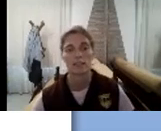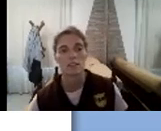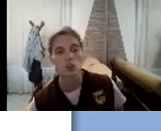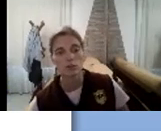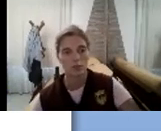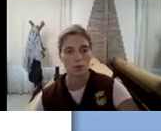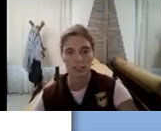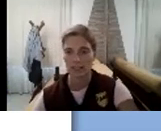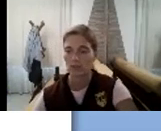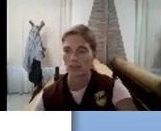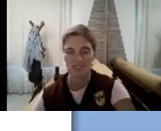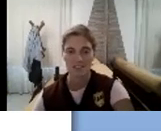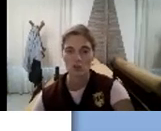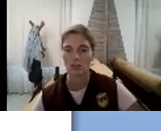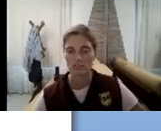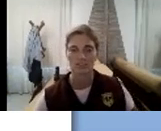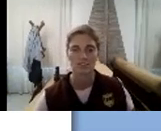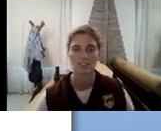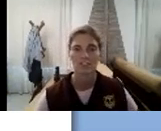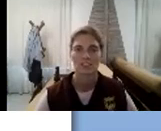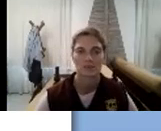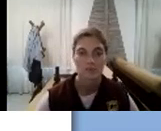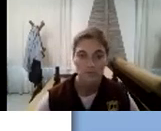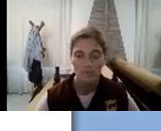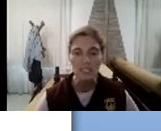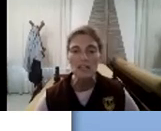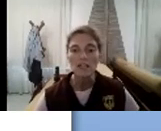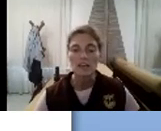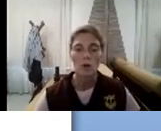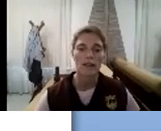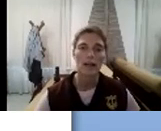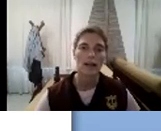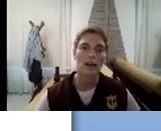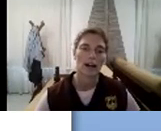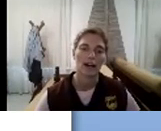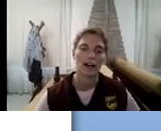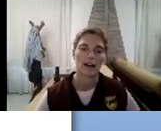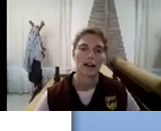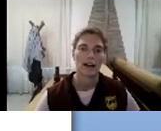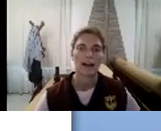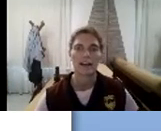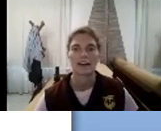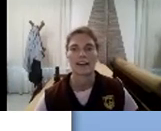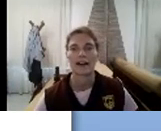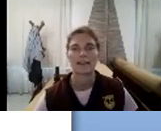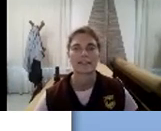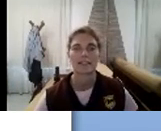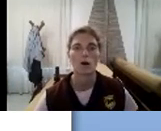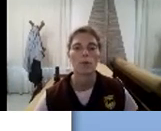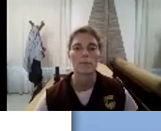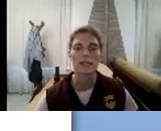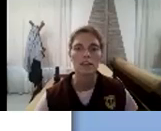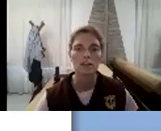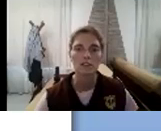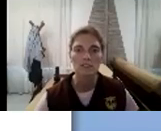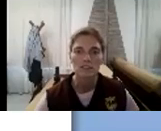duerme en este sillón, lo ves que A está en este ver. sillón. A ver, a ver, a ver. A ver. Ahí estaba